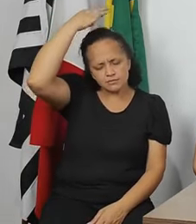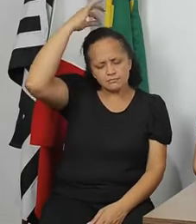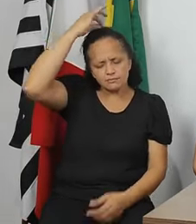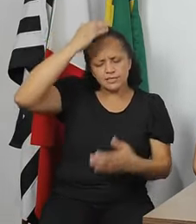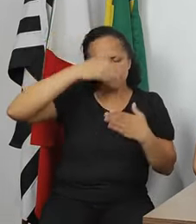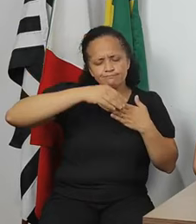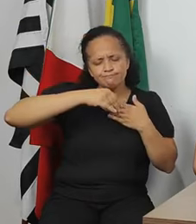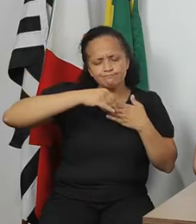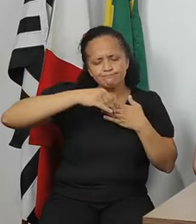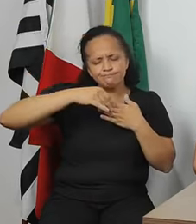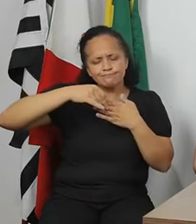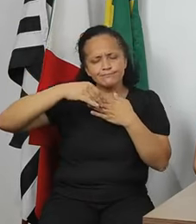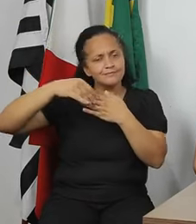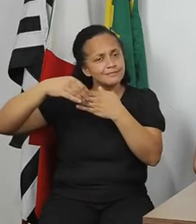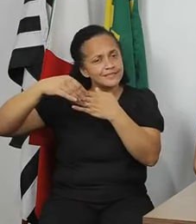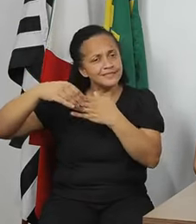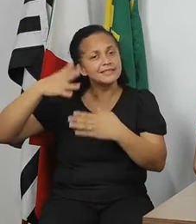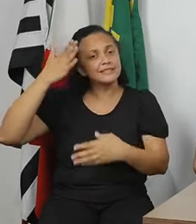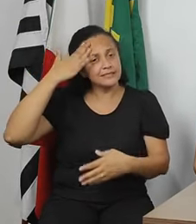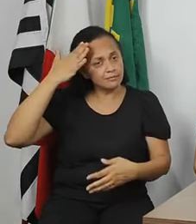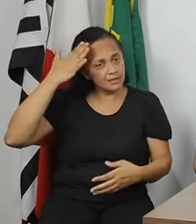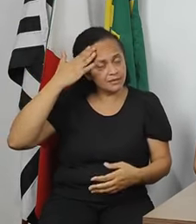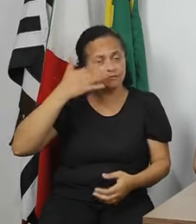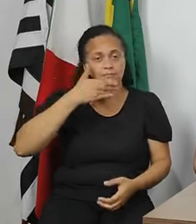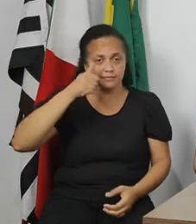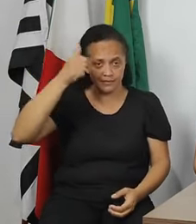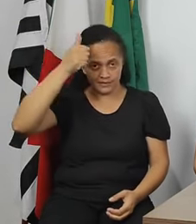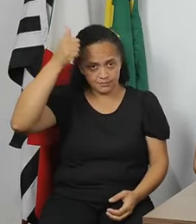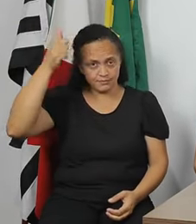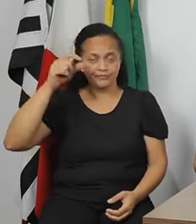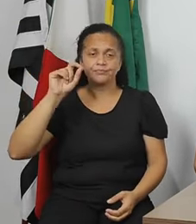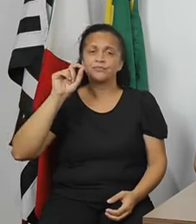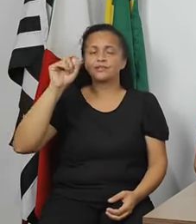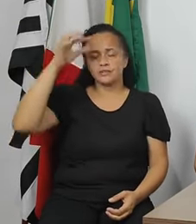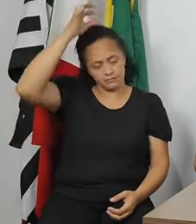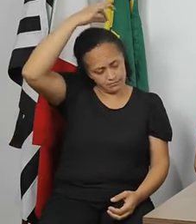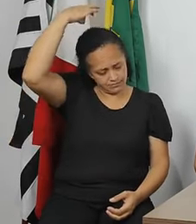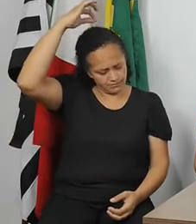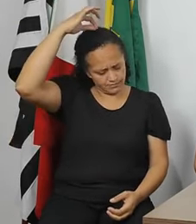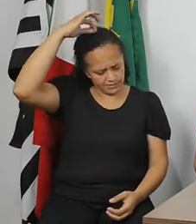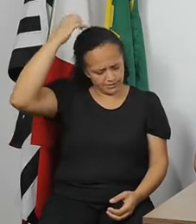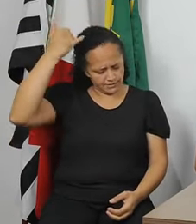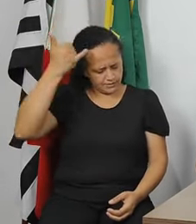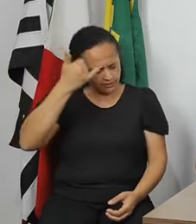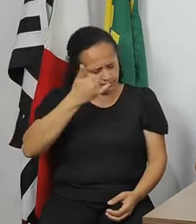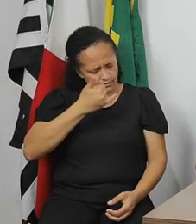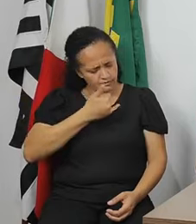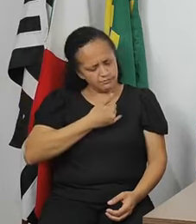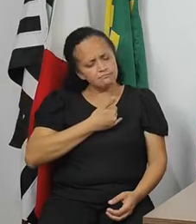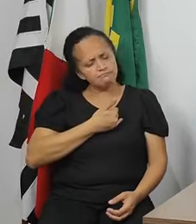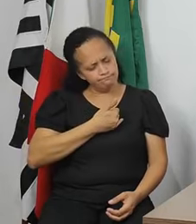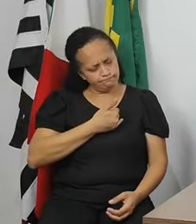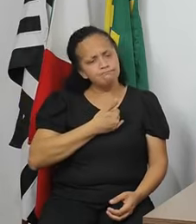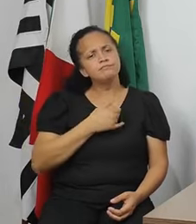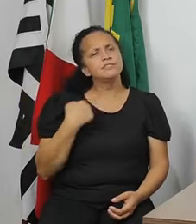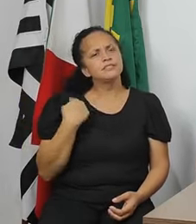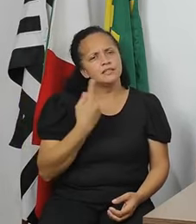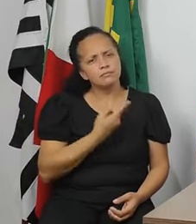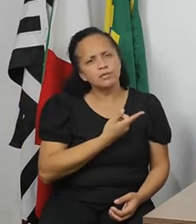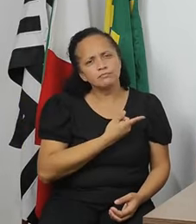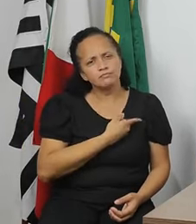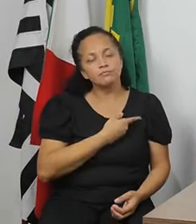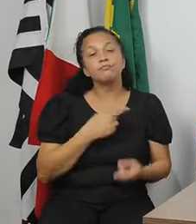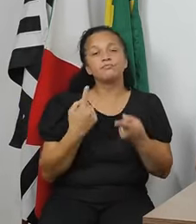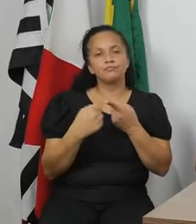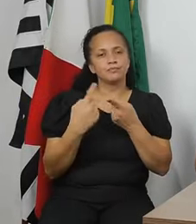ter uma consciência maior daquilo que o Espírito Santo fala nos nossos ouvidos espirituais. Porque hoje em dia nós estamos